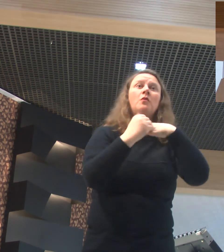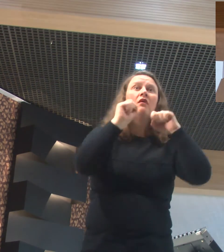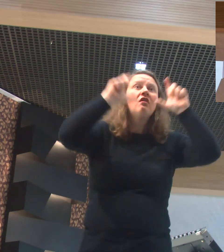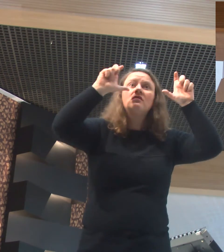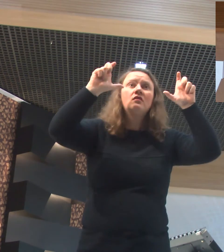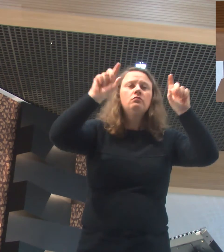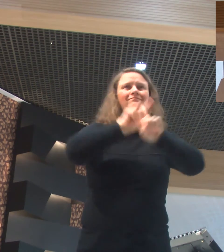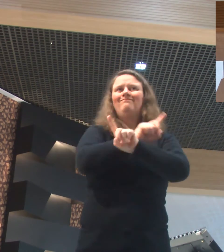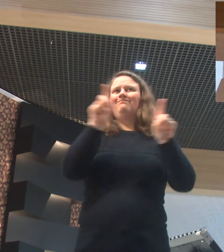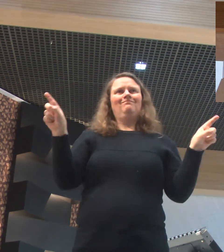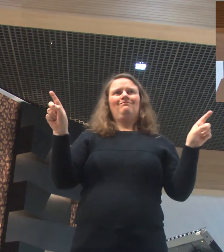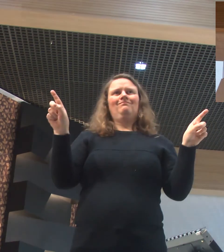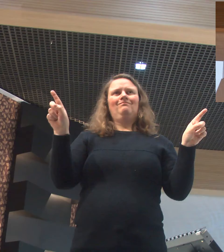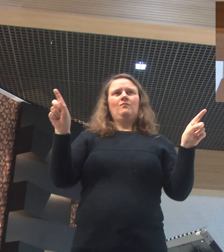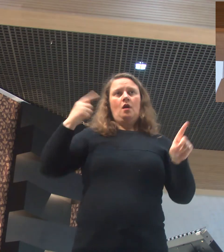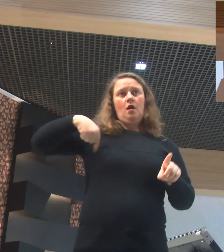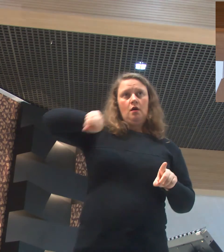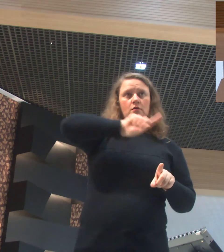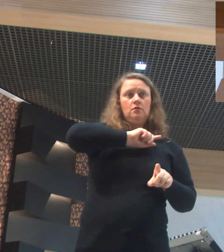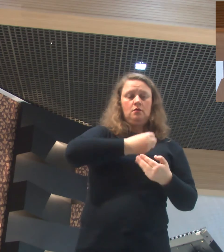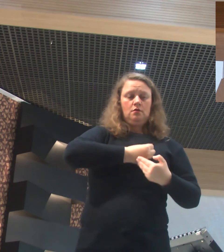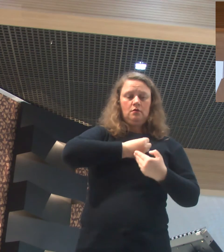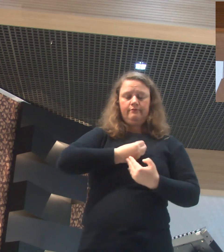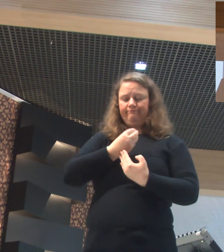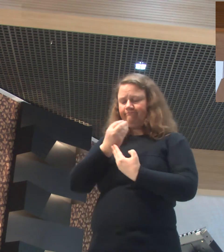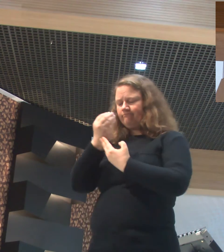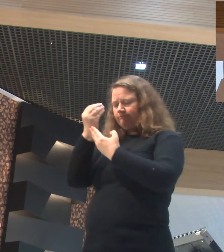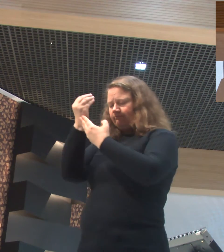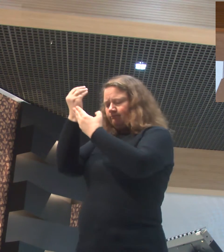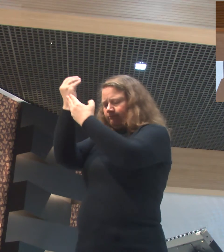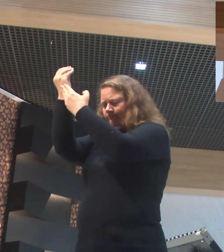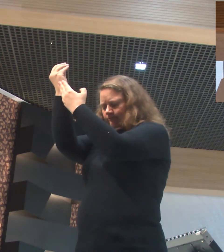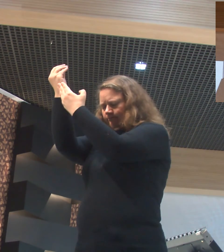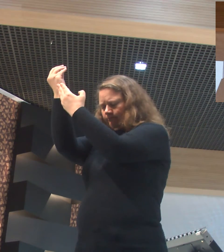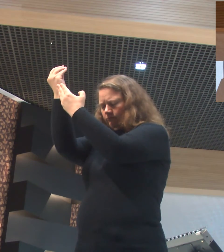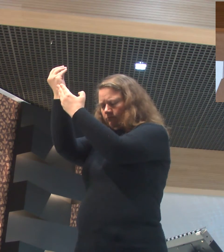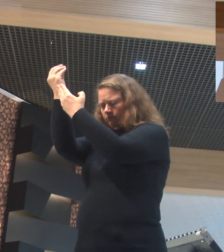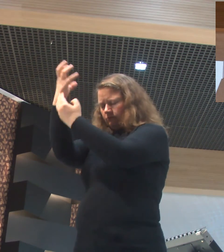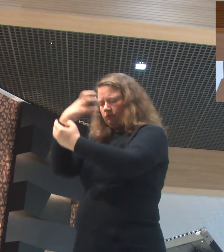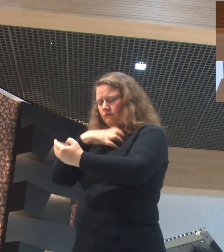A gente tem que colocar a nossa vida diante de Deus de maneira sincera e honesta.